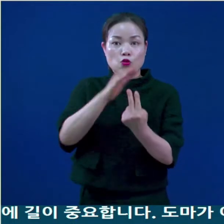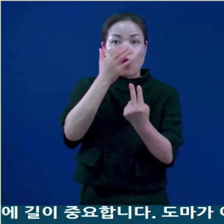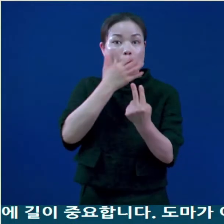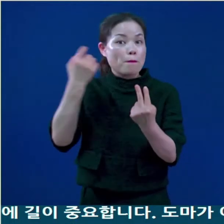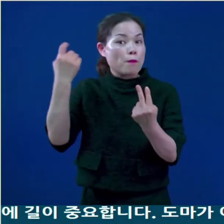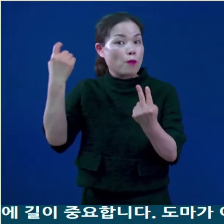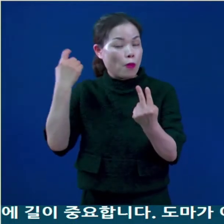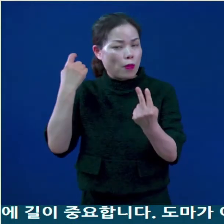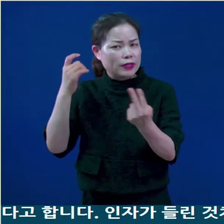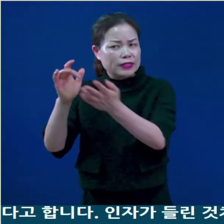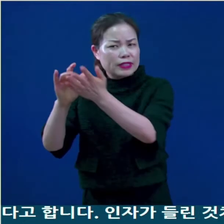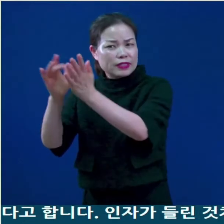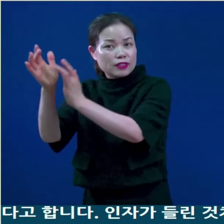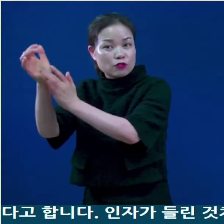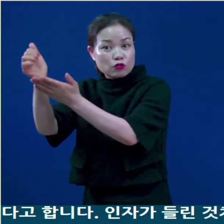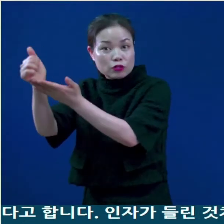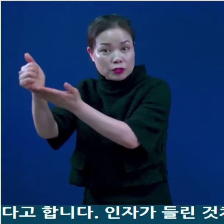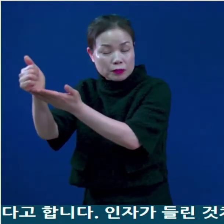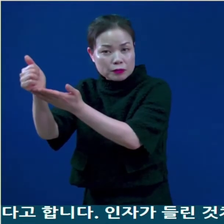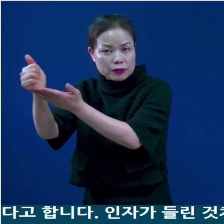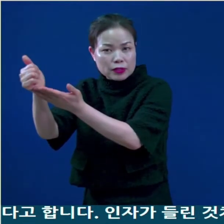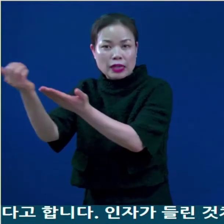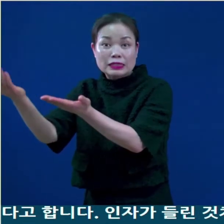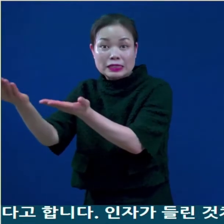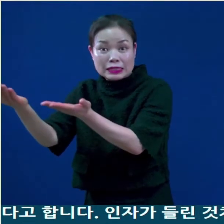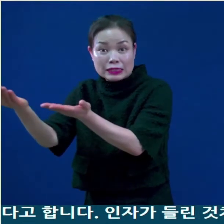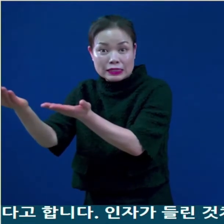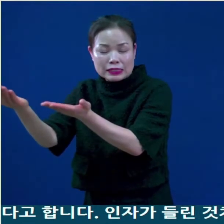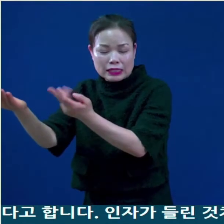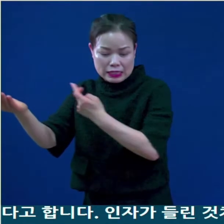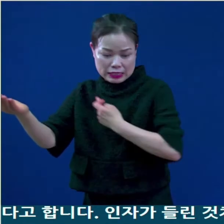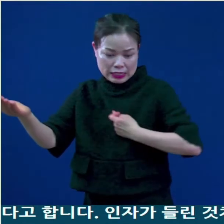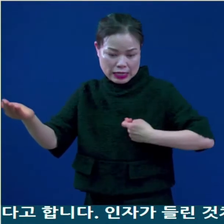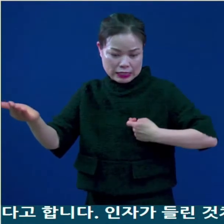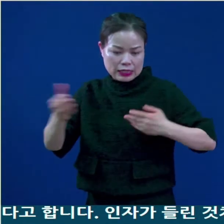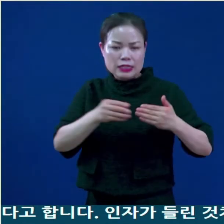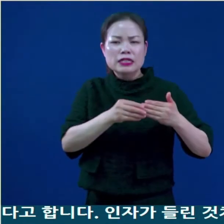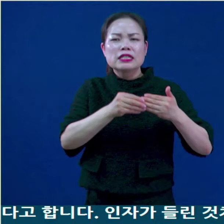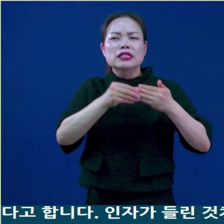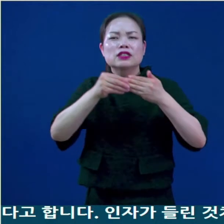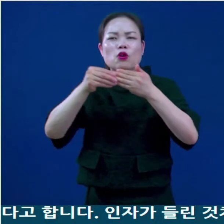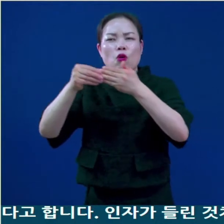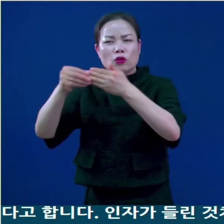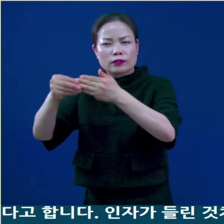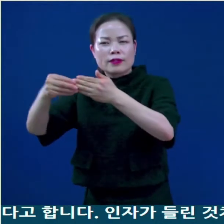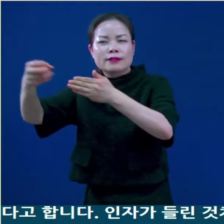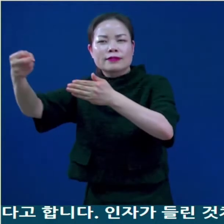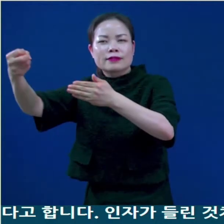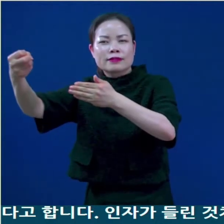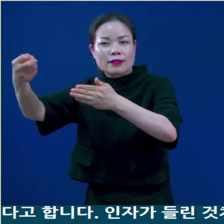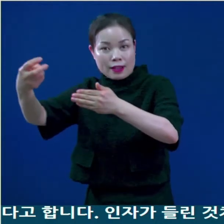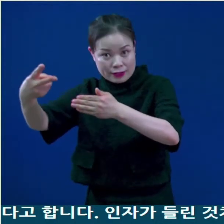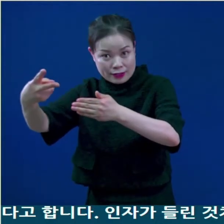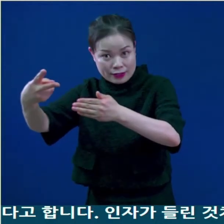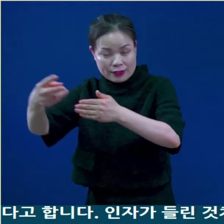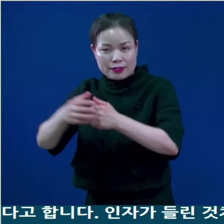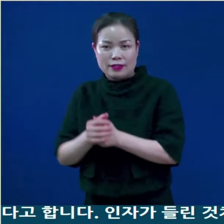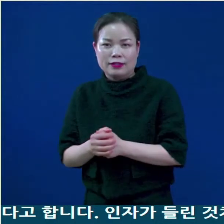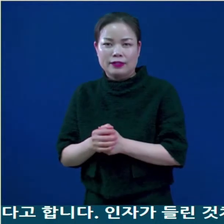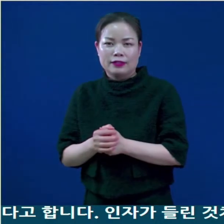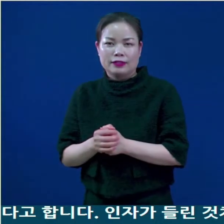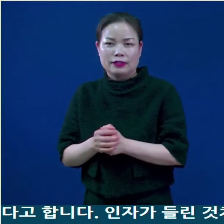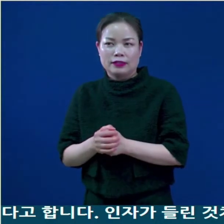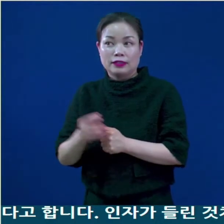요한복음은 예수님이 하시는 일이 제자들을 이끌어서 다시